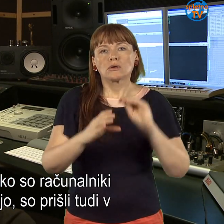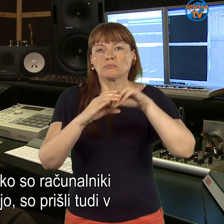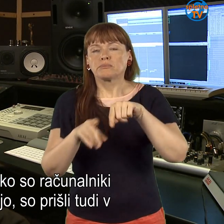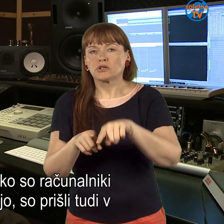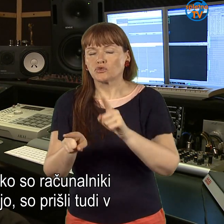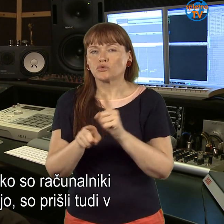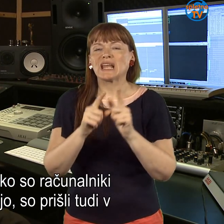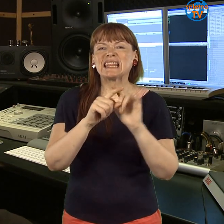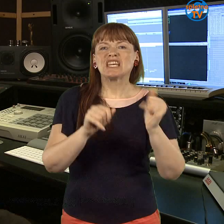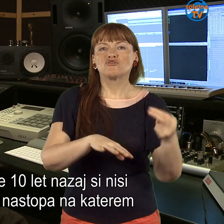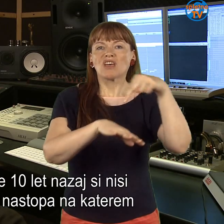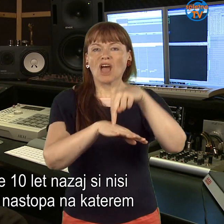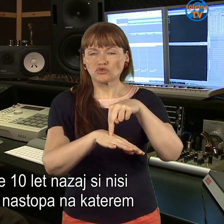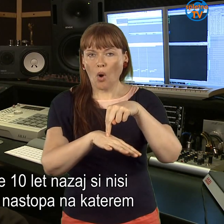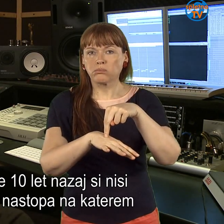sam DJ nastop.